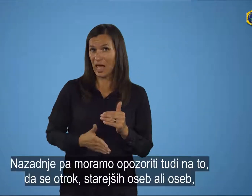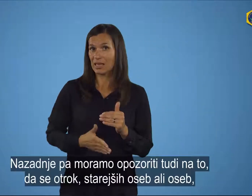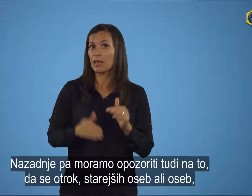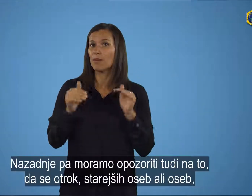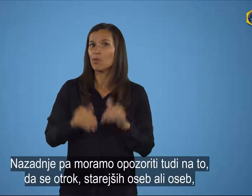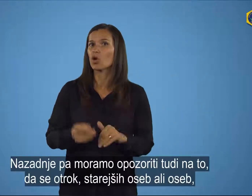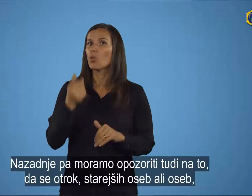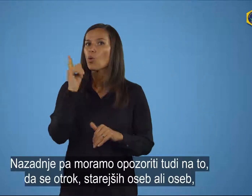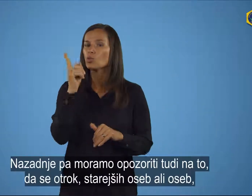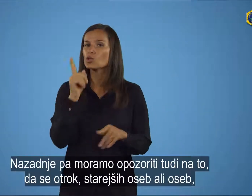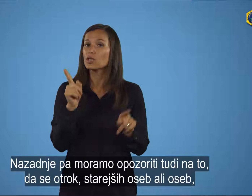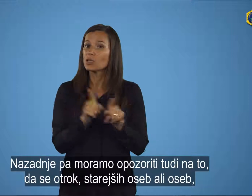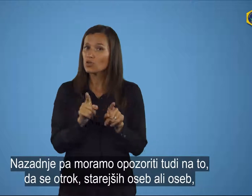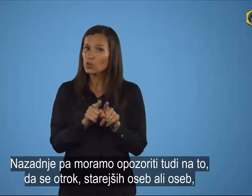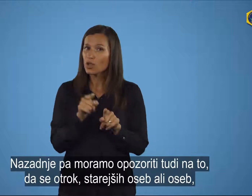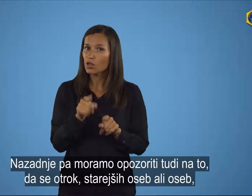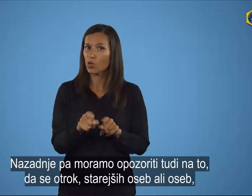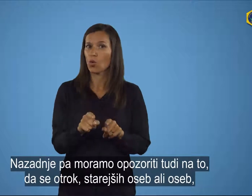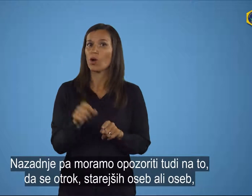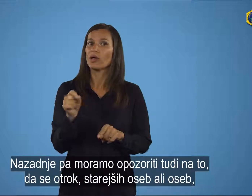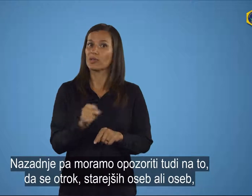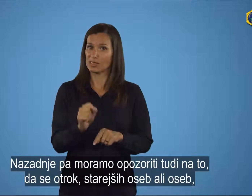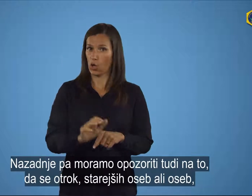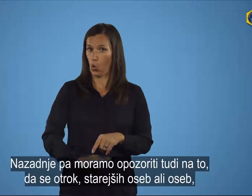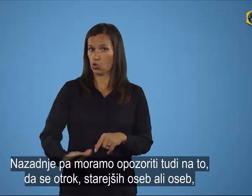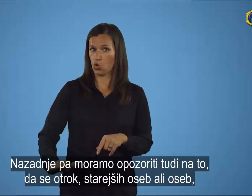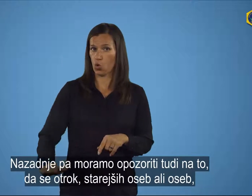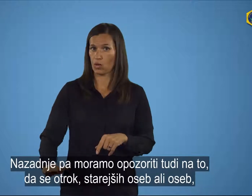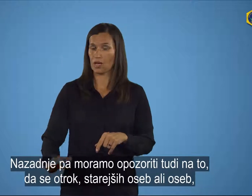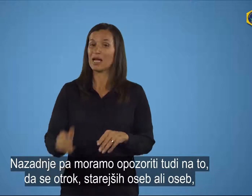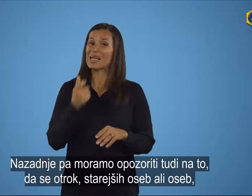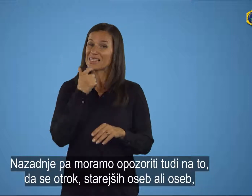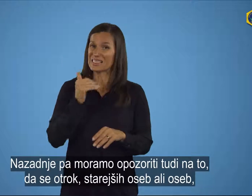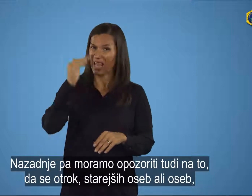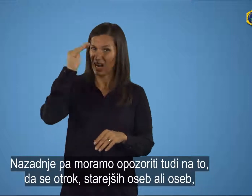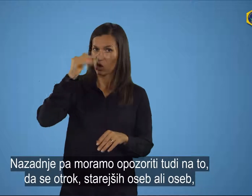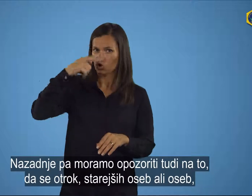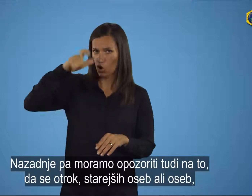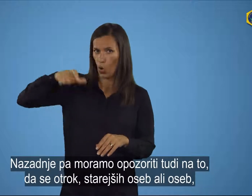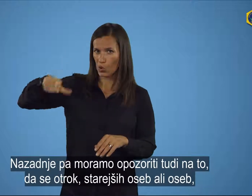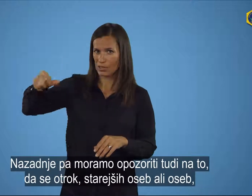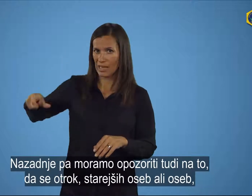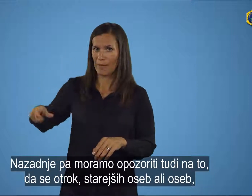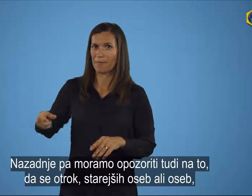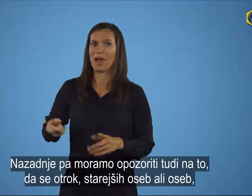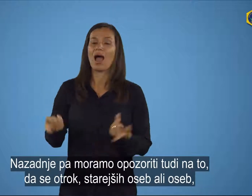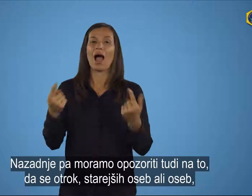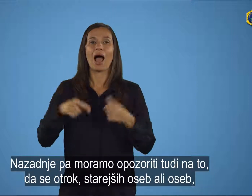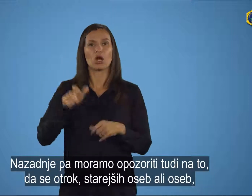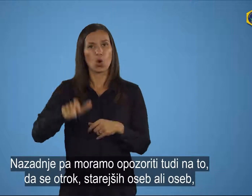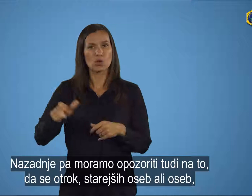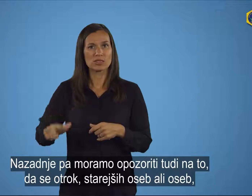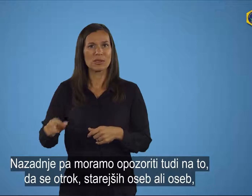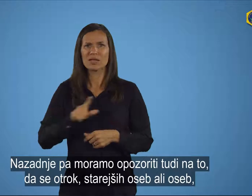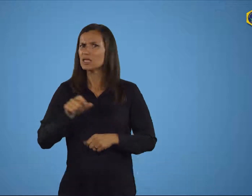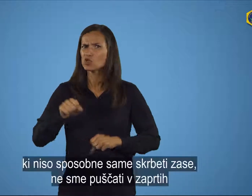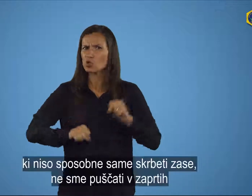Nazadnje pa moramo opozoriti tudi na to, da se otrok, starejših oseb ali oseb, ki niso sposobne same skrbeti